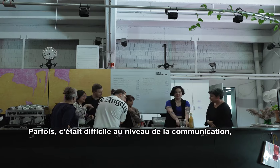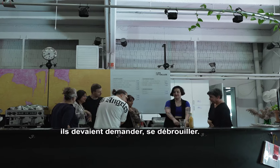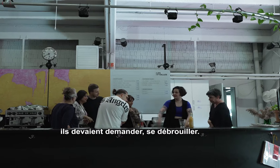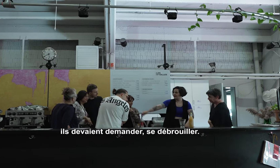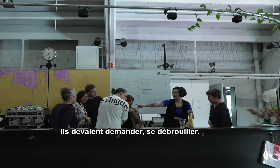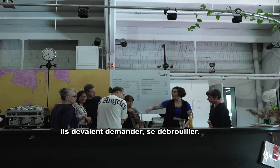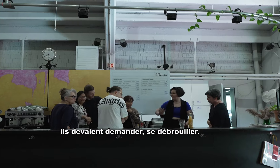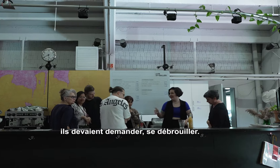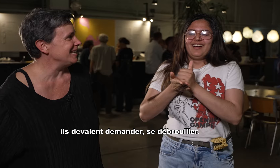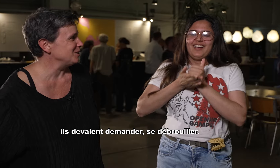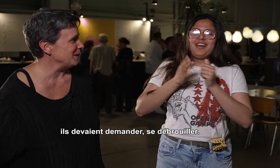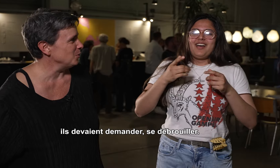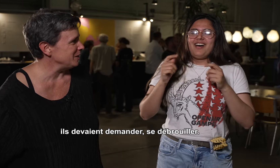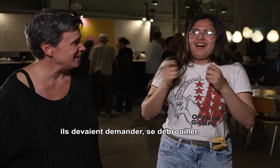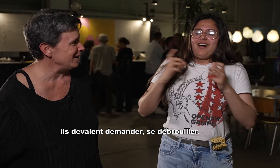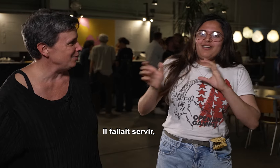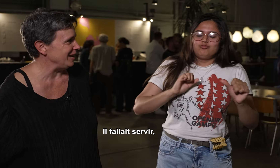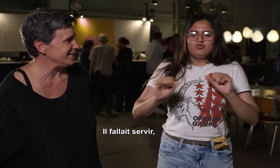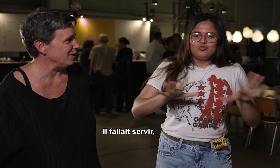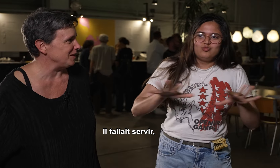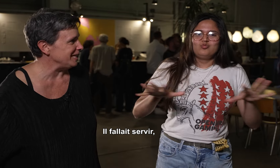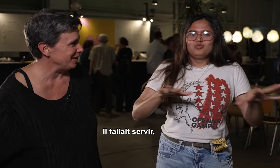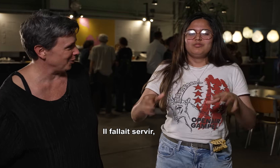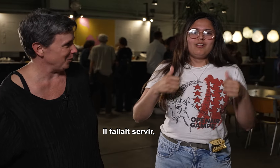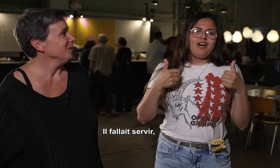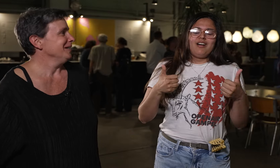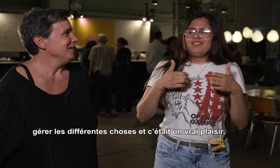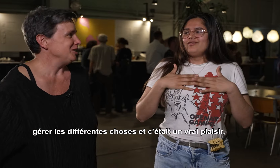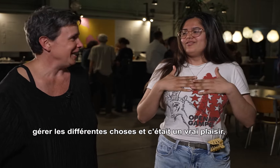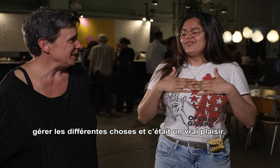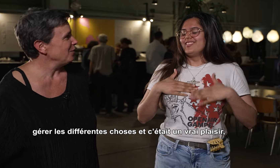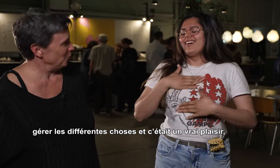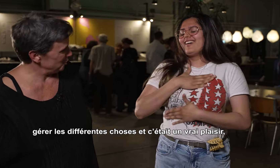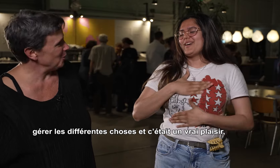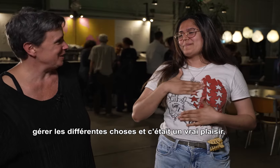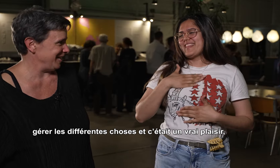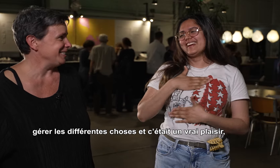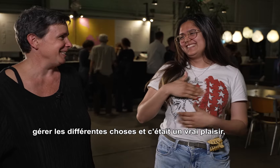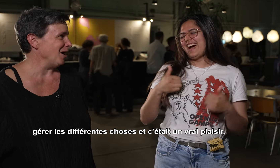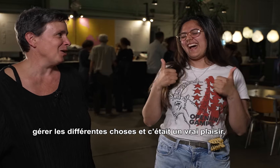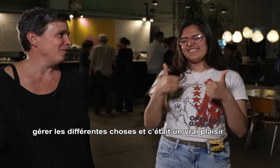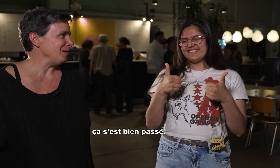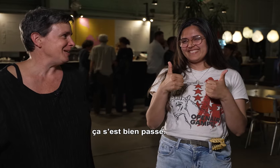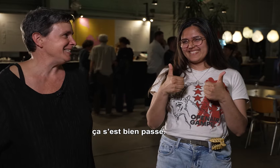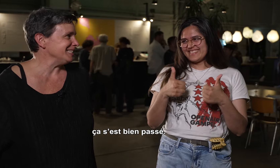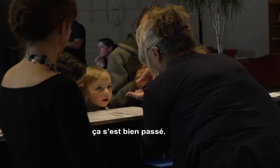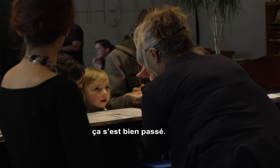communication. Ils devaient demander, se débrouiller, il fallait servir, gérer les différentes choses. Et c'était un vrai plaisir, ça s'est bien